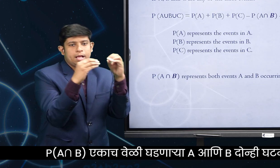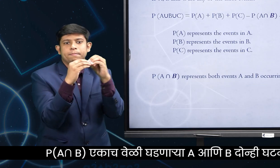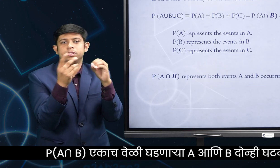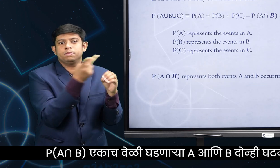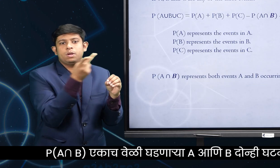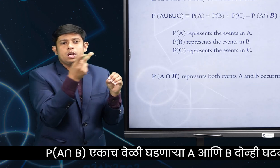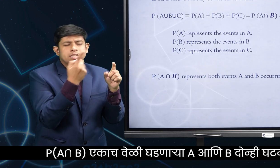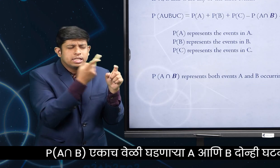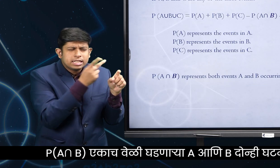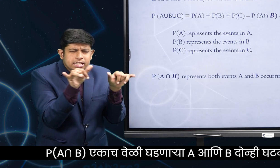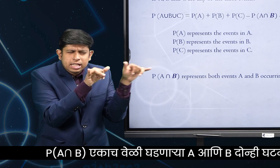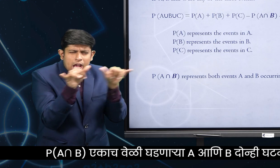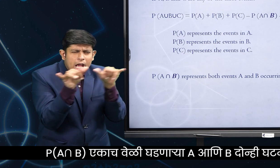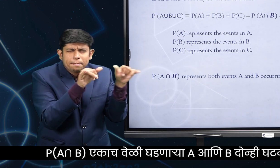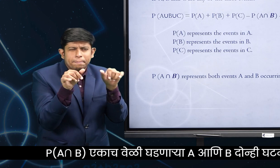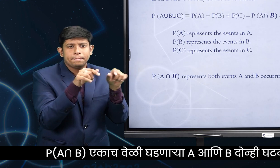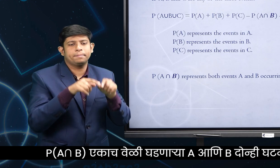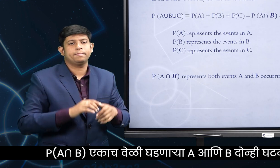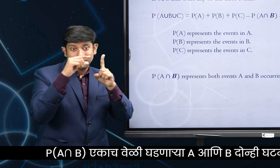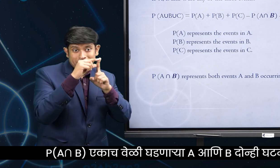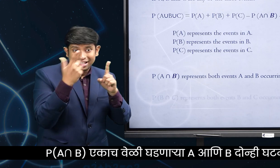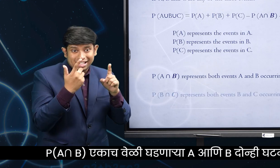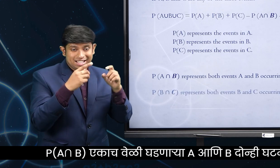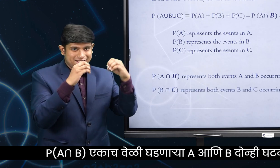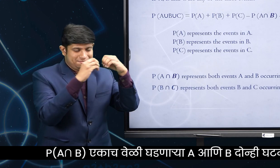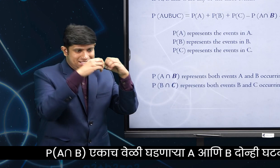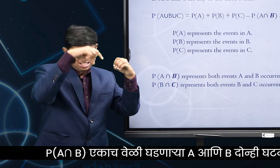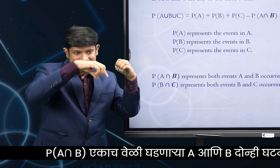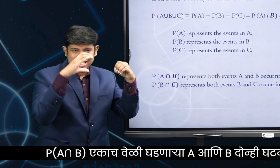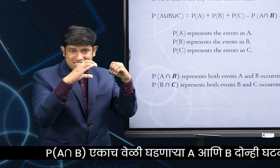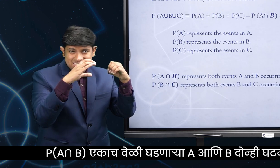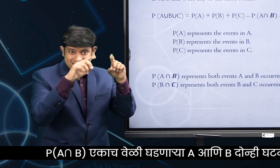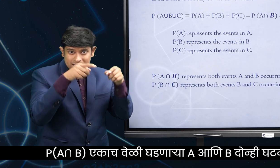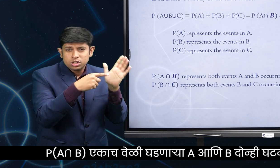A इंटरसेक्शन B एकाच वेळी घडणाऱ्या A आणि B दोन्ही घटनांचे प्रतिनिधित्व करतो.